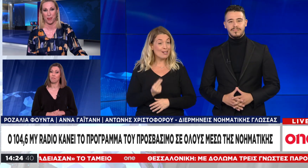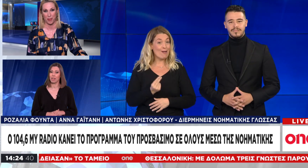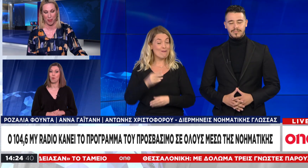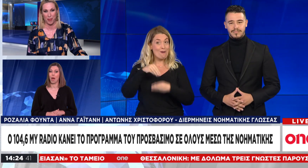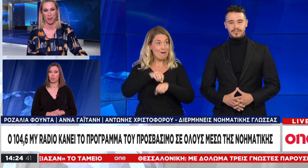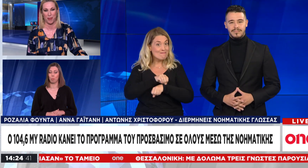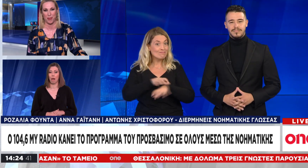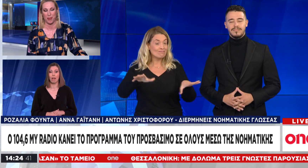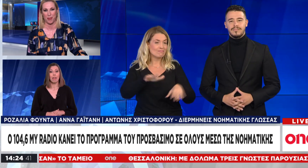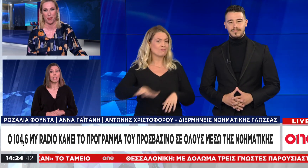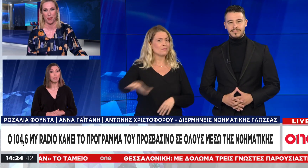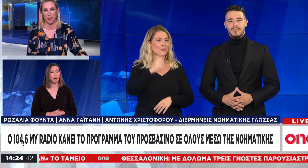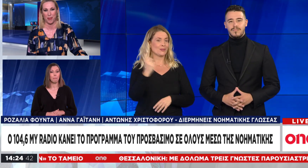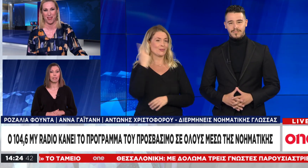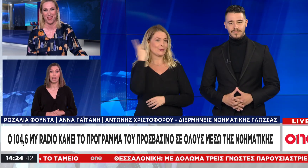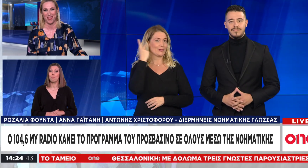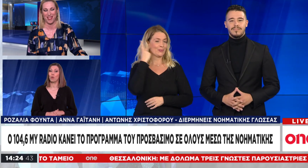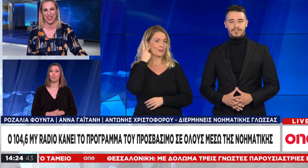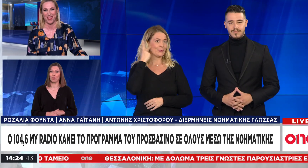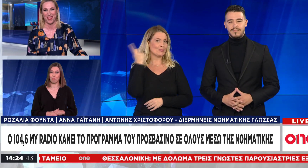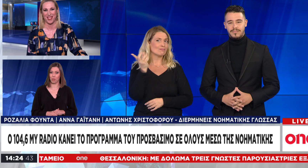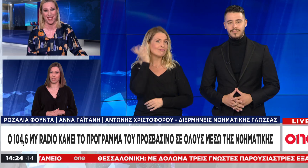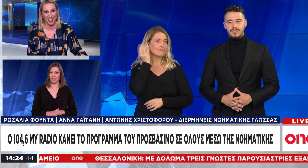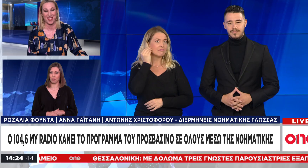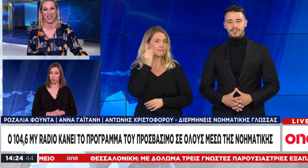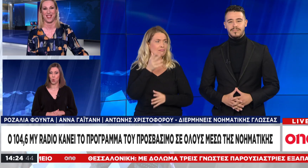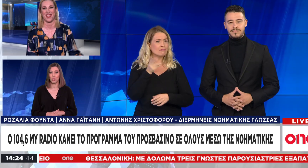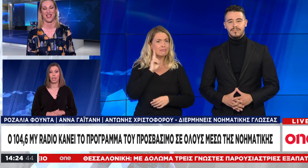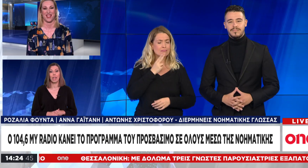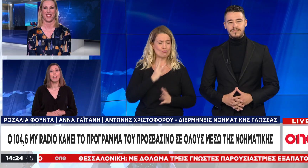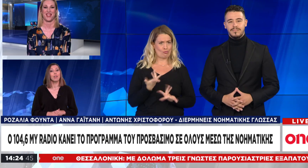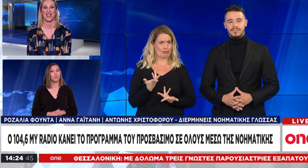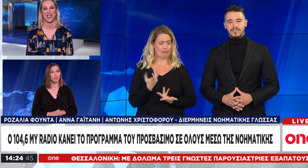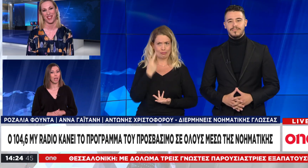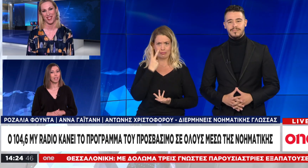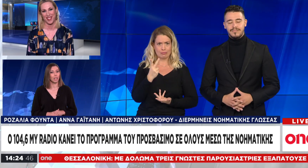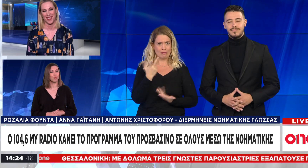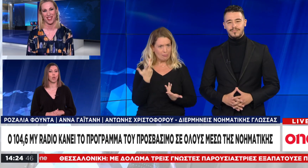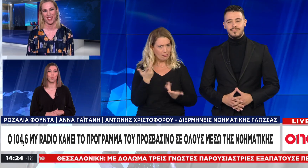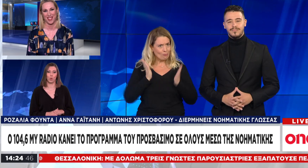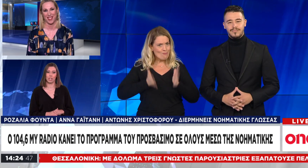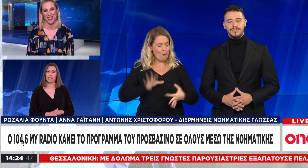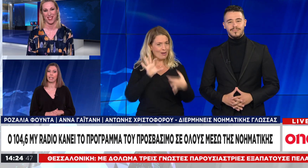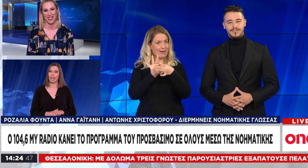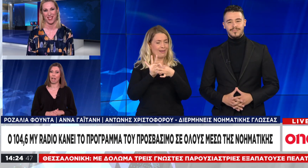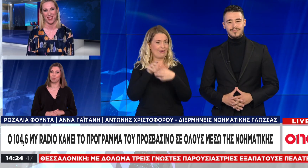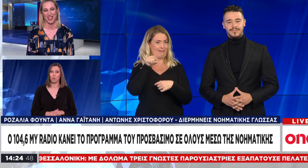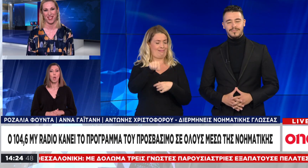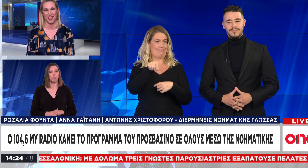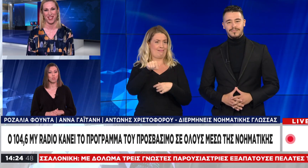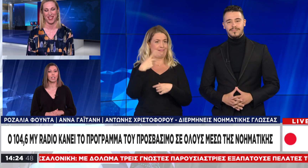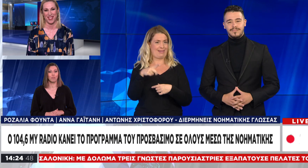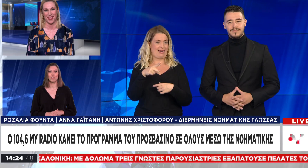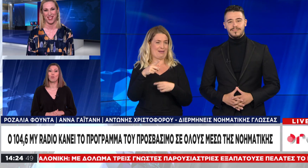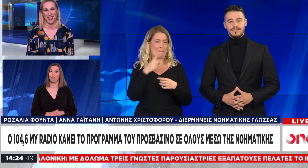βαρκο άτομα είναι πραγματικά η πρώτη φορά που γίνεται αυτό και βοηθάει και τους ακούοντες να καταλάβουν πώς